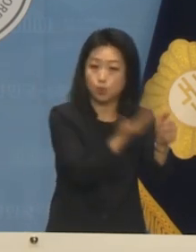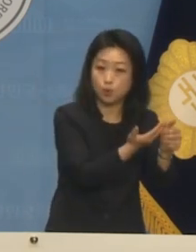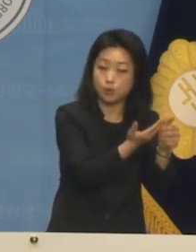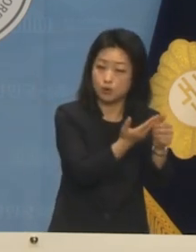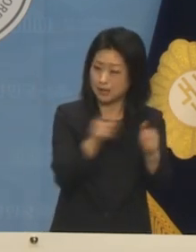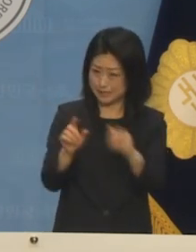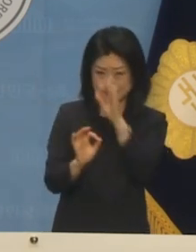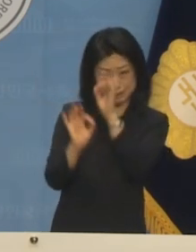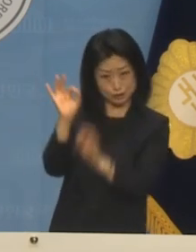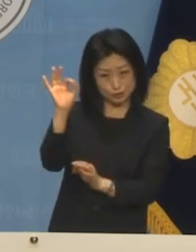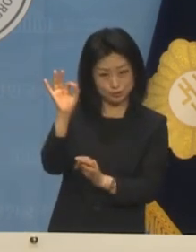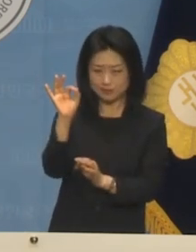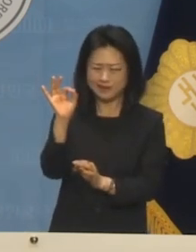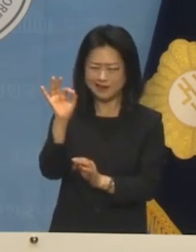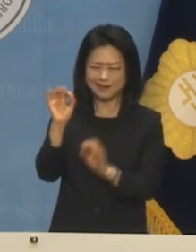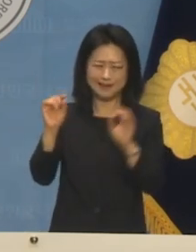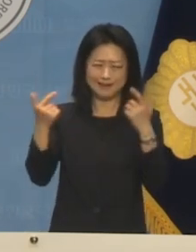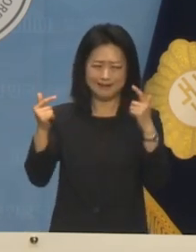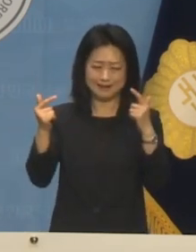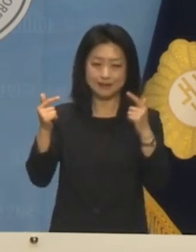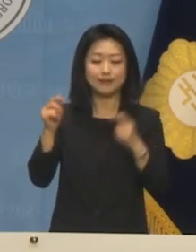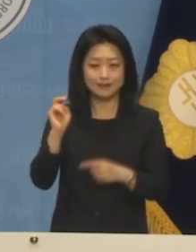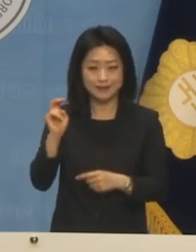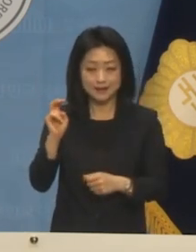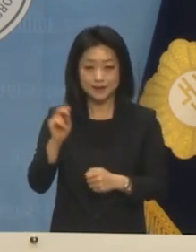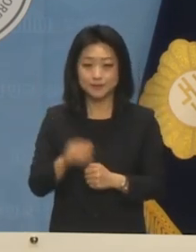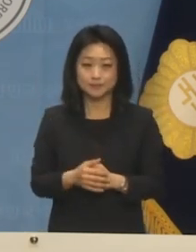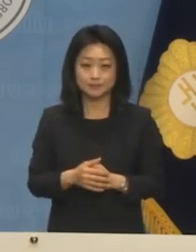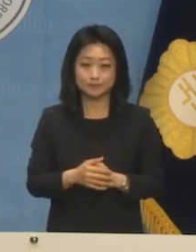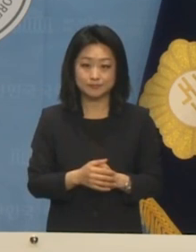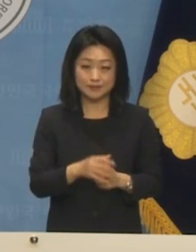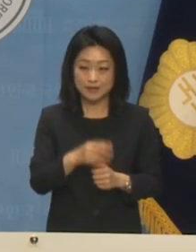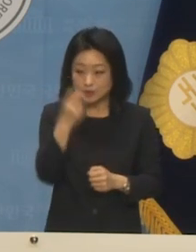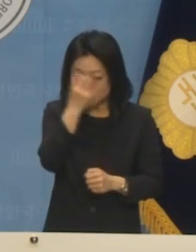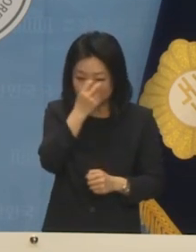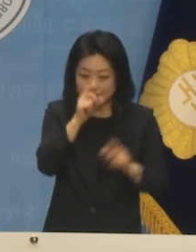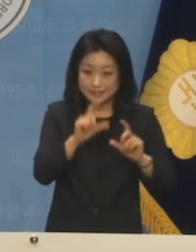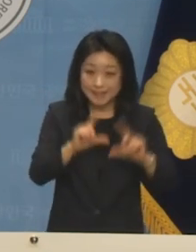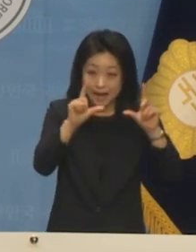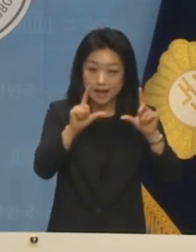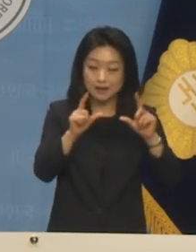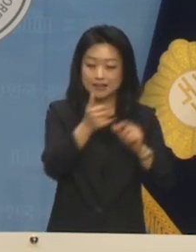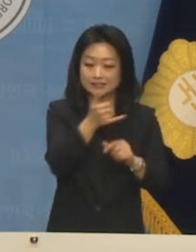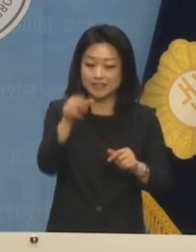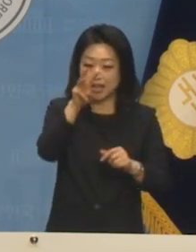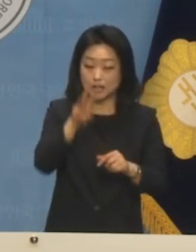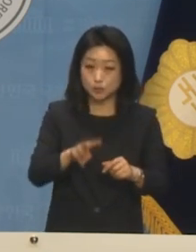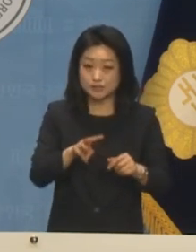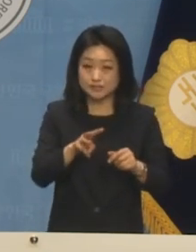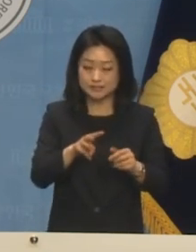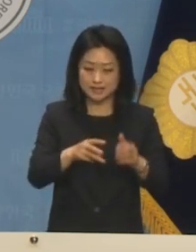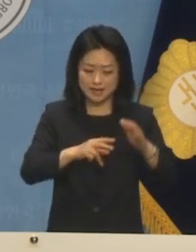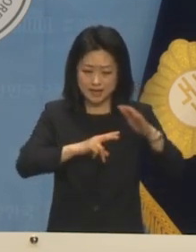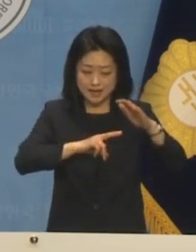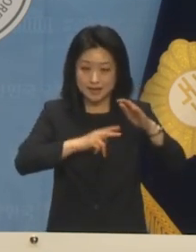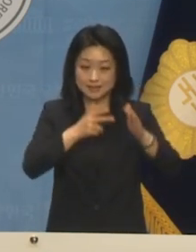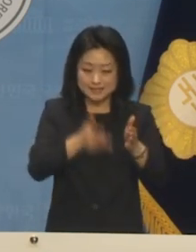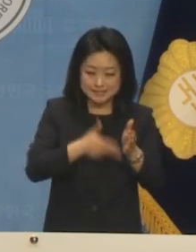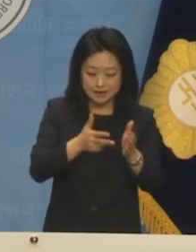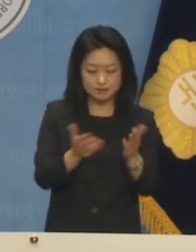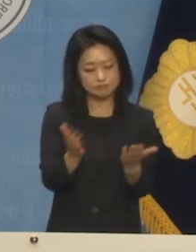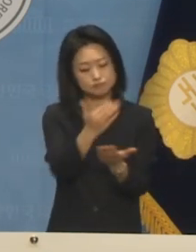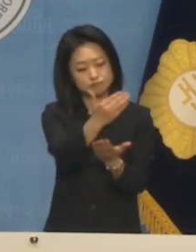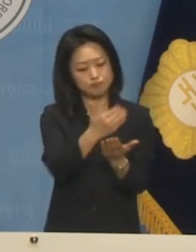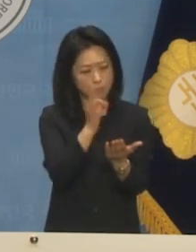착오나 실수라고 보기는 어렵습니다. 신문회의 당일 세종시로 내려가는 기차에서 자료가 조작된 사실을